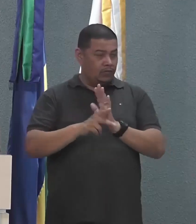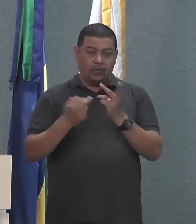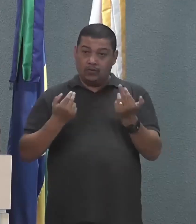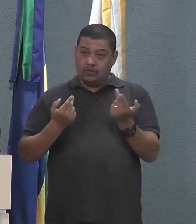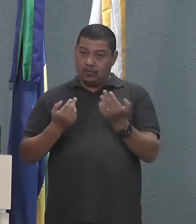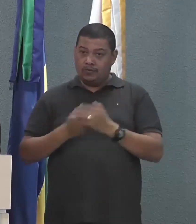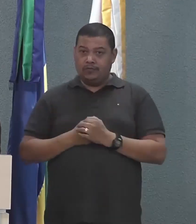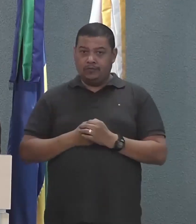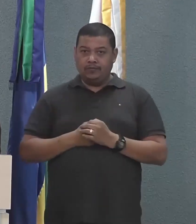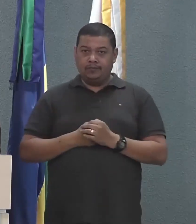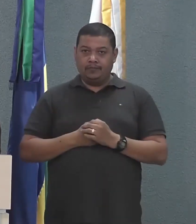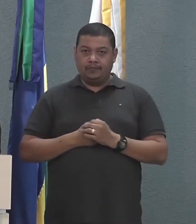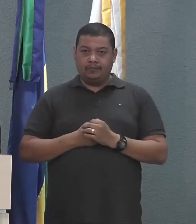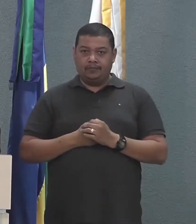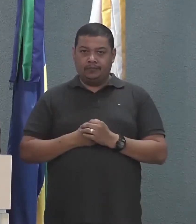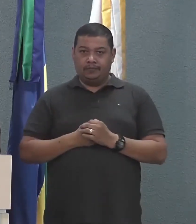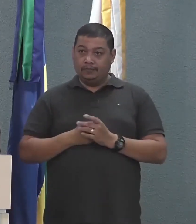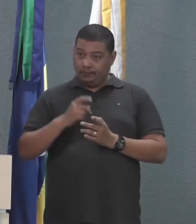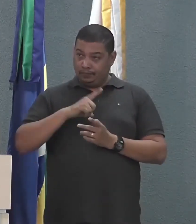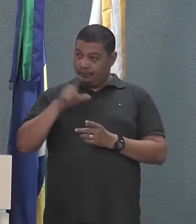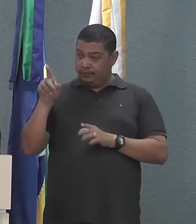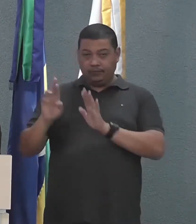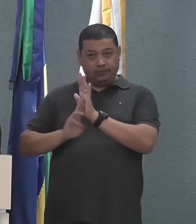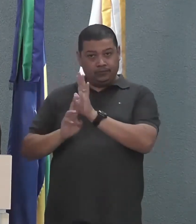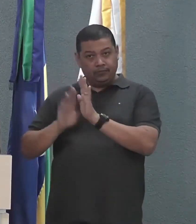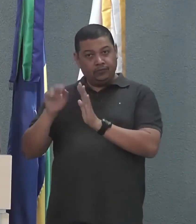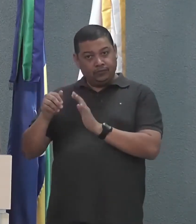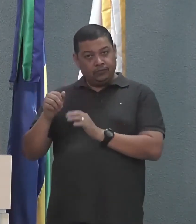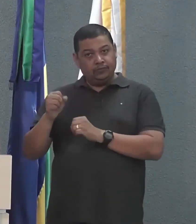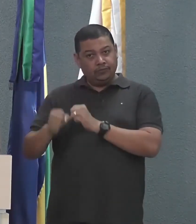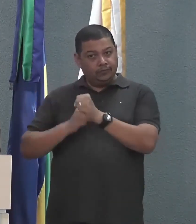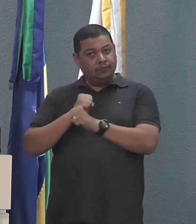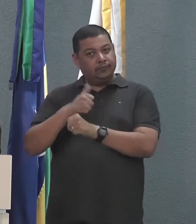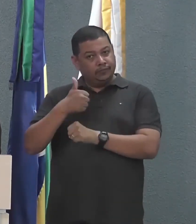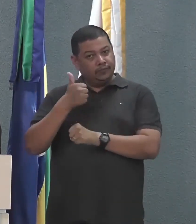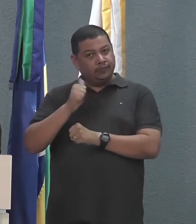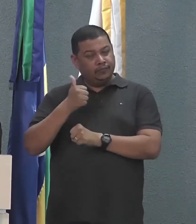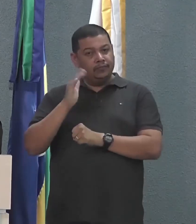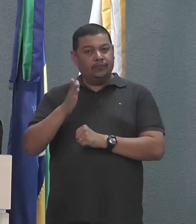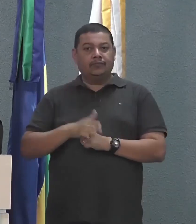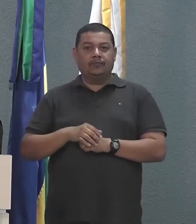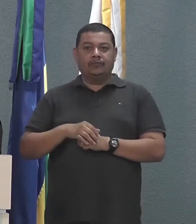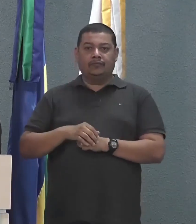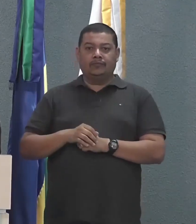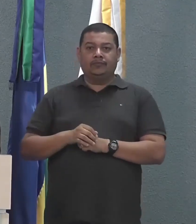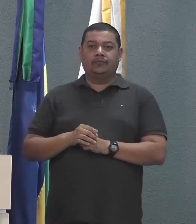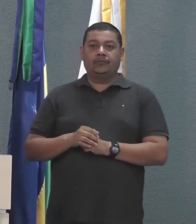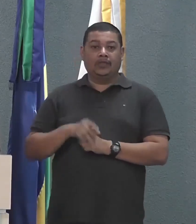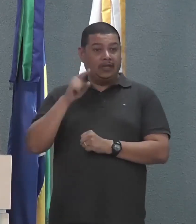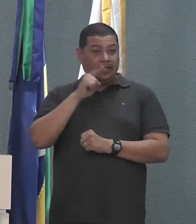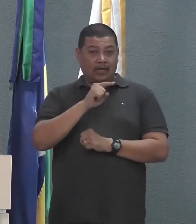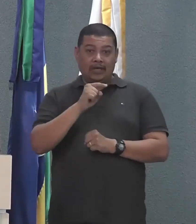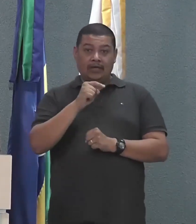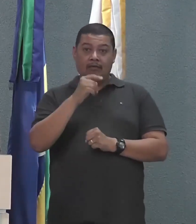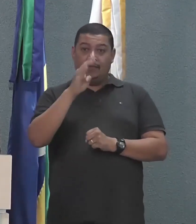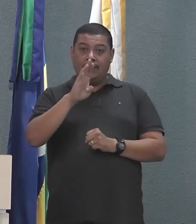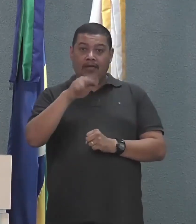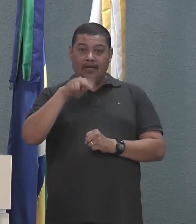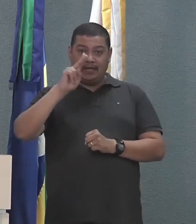aliás, igual ao que eu tenho no Riozinho há 11 anos, ali na, na quadra do BNH,